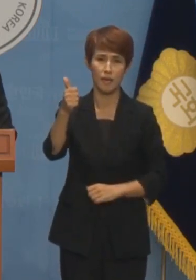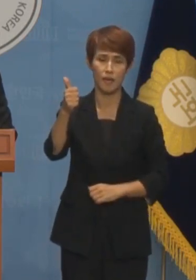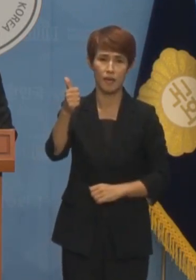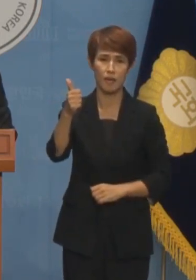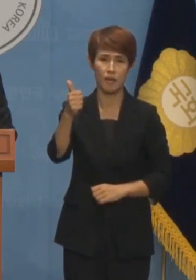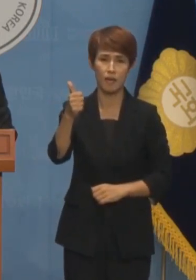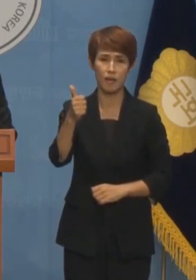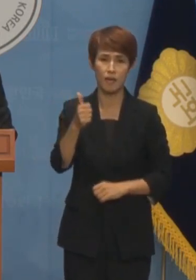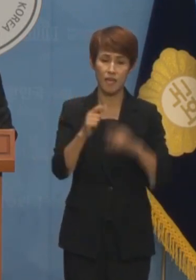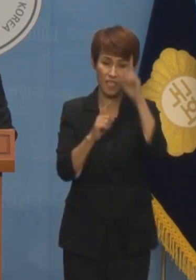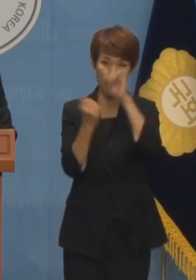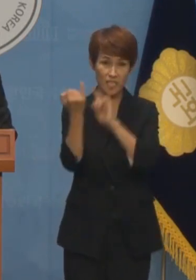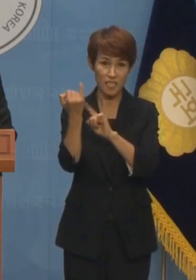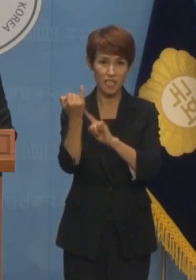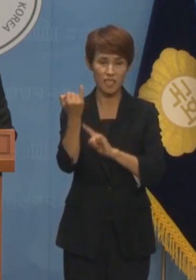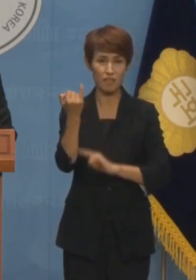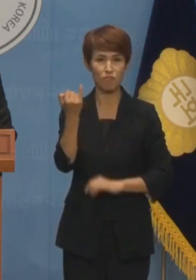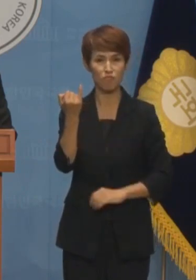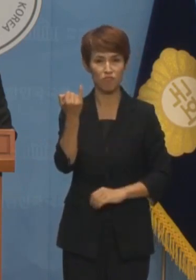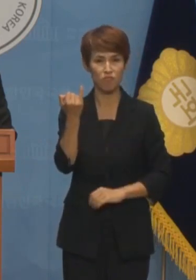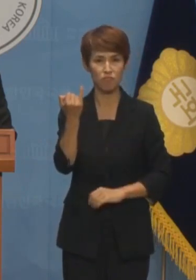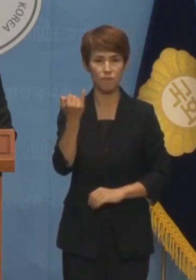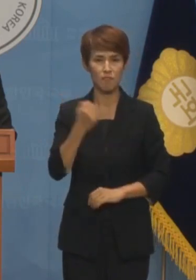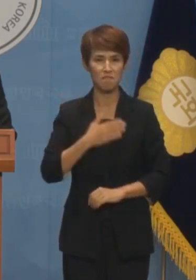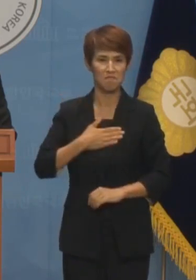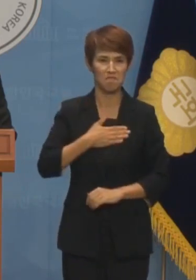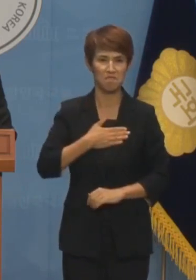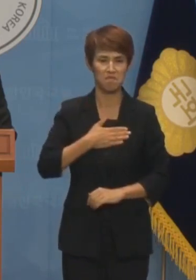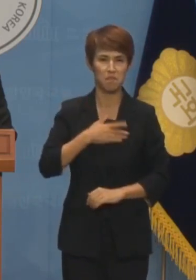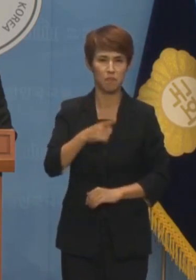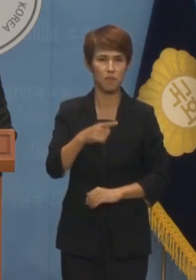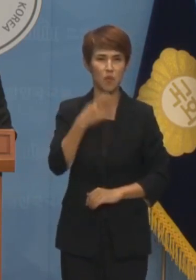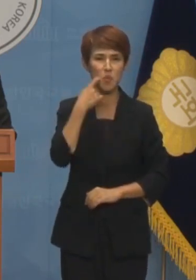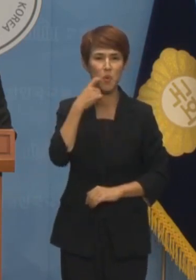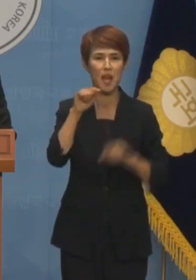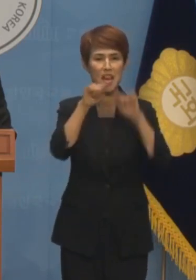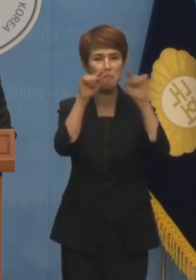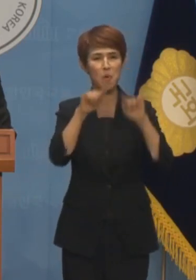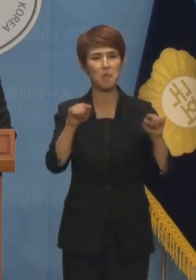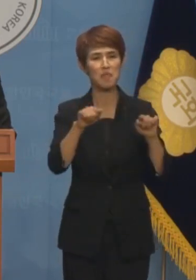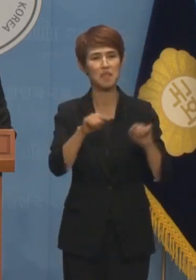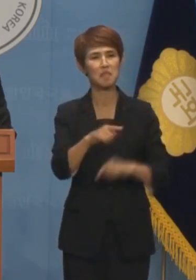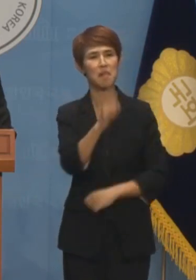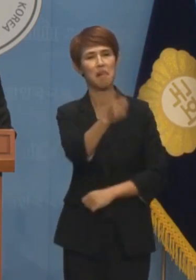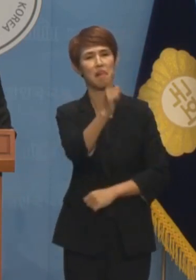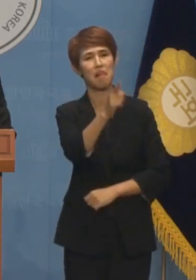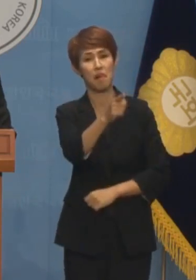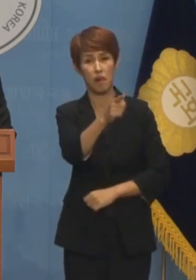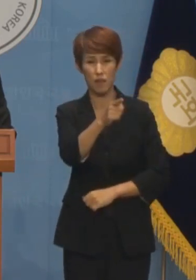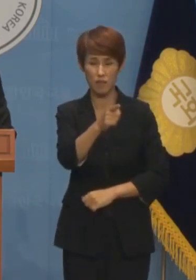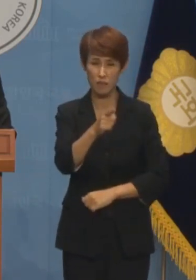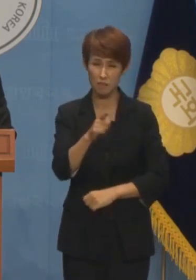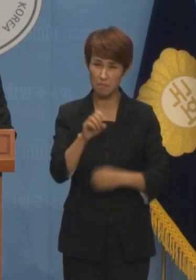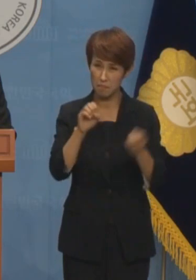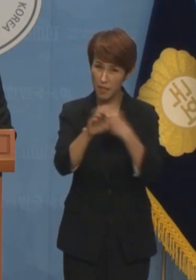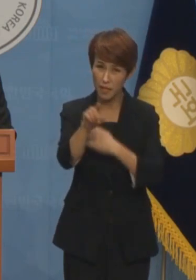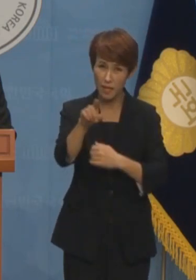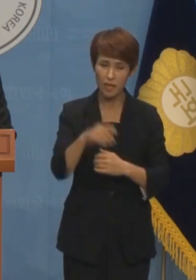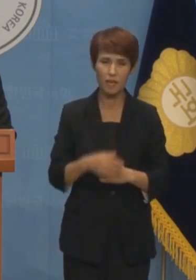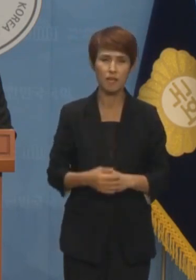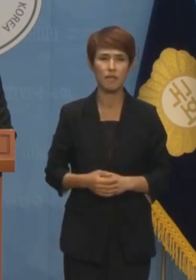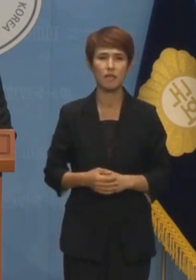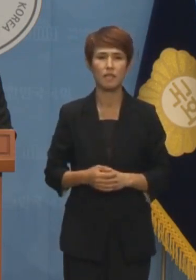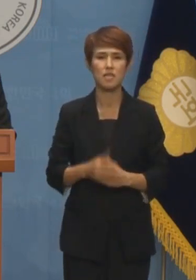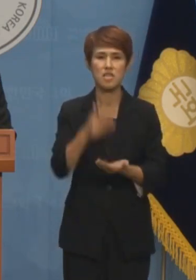이진숙 후보자는 그로 인한 억하 심정을 노란 리본에 대한 조롱으로 되갚아주려고 했습니까? 이태원 참사